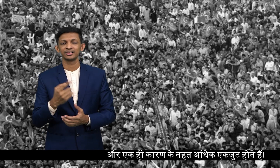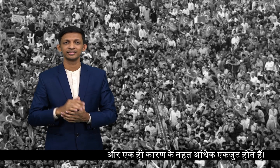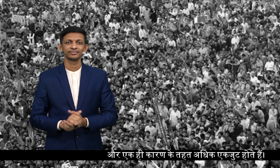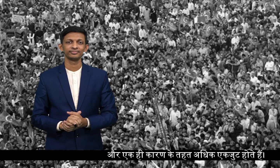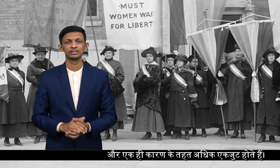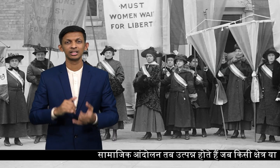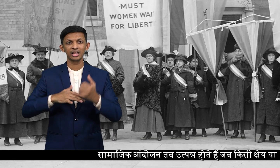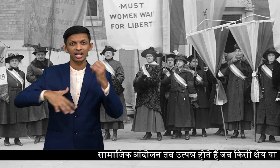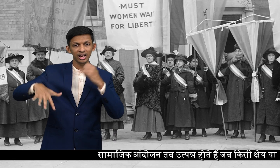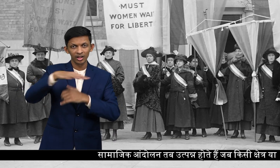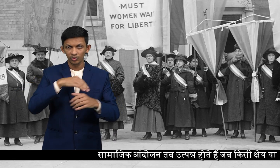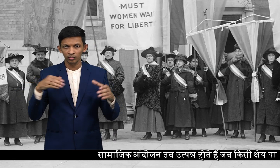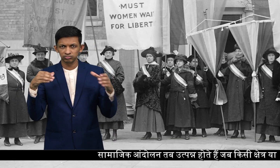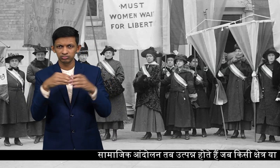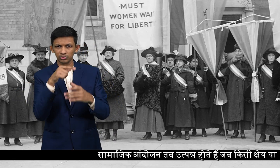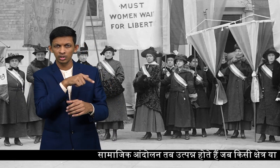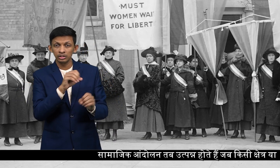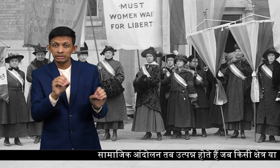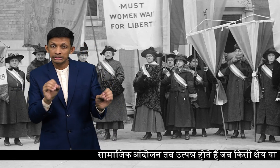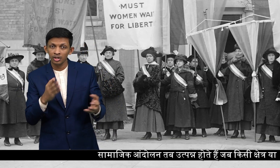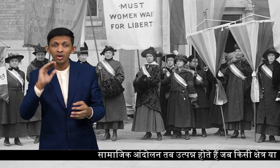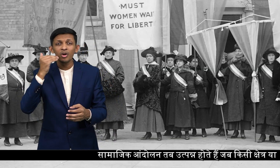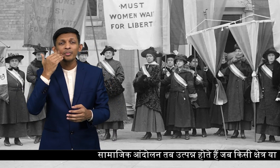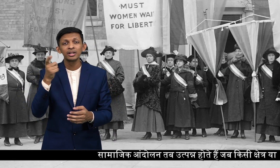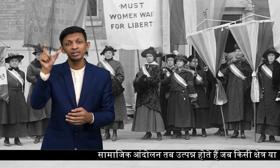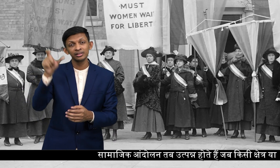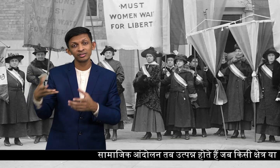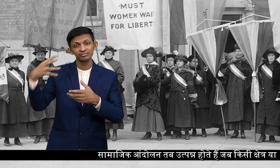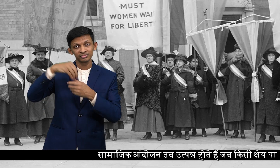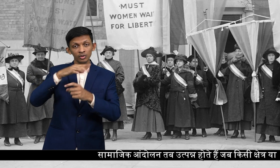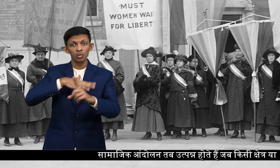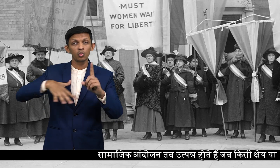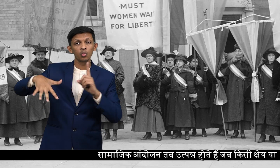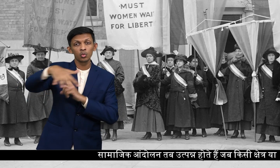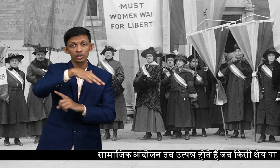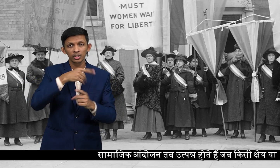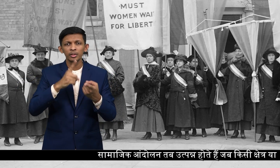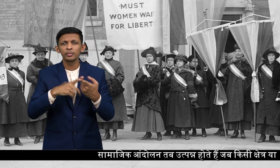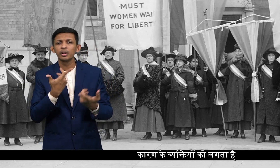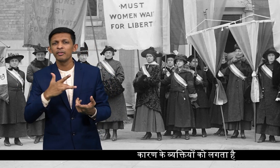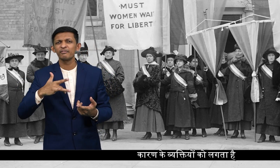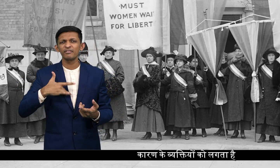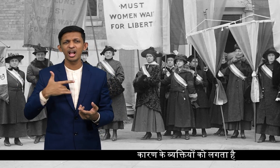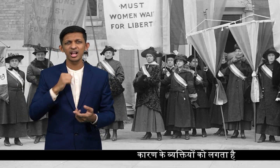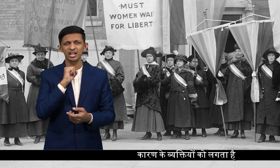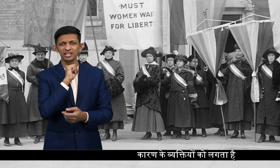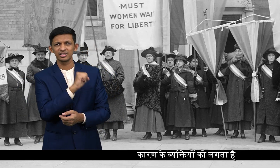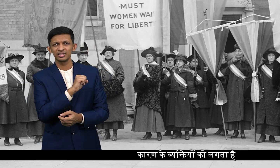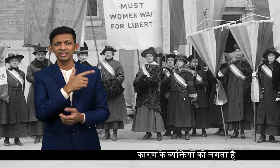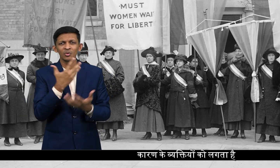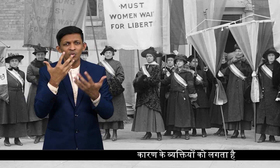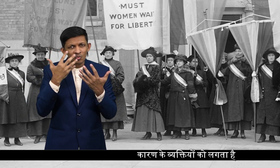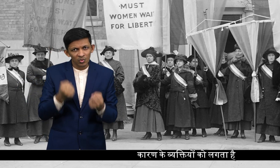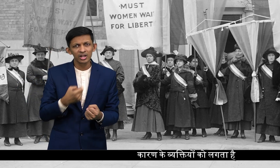एकजुट होते हैं। सामाजिक आंदोलन तब उत्पन्न होते हैं जब किसी क्षेत्र या कारण के व्यक्तियों